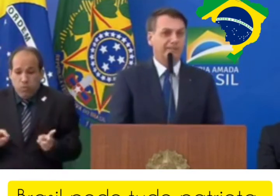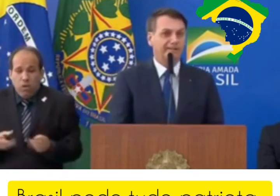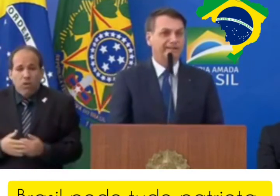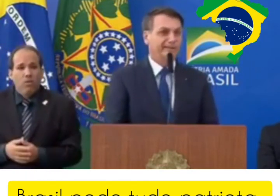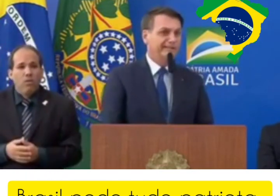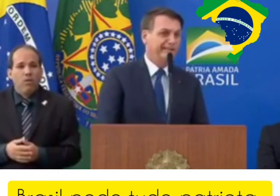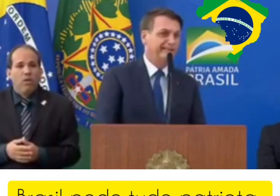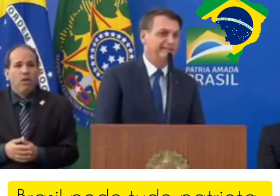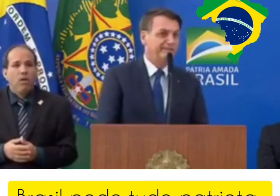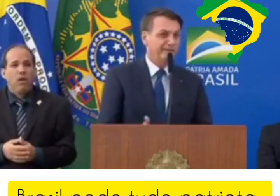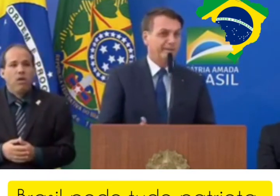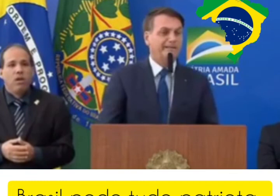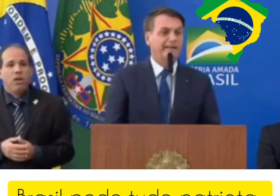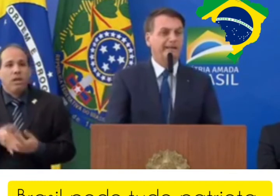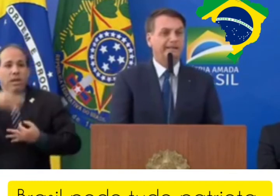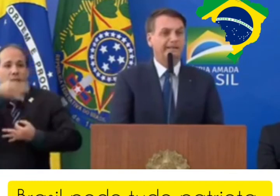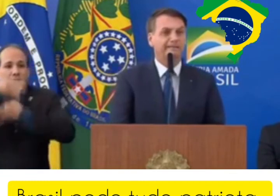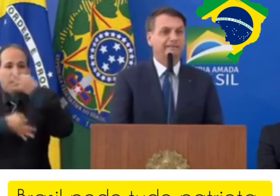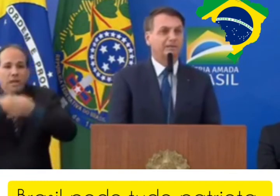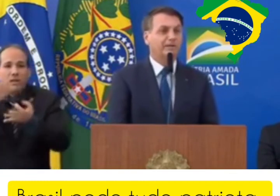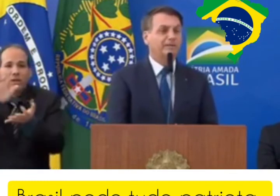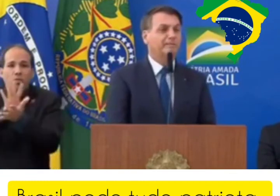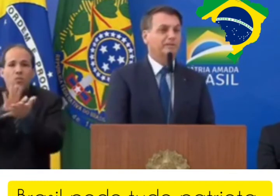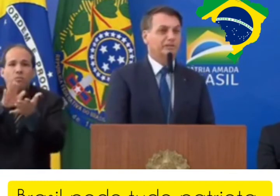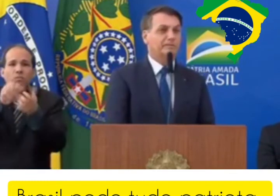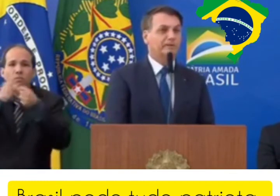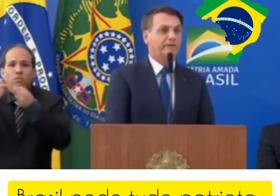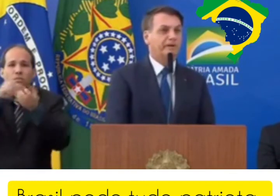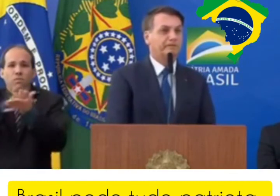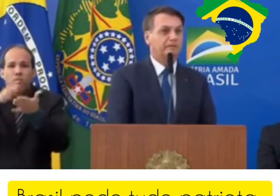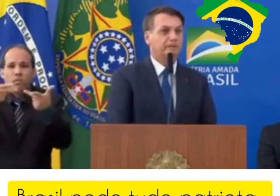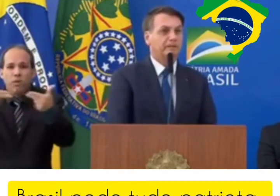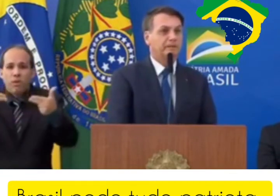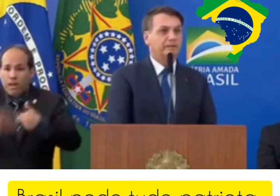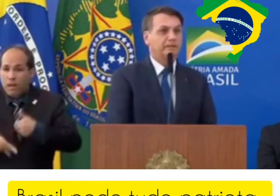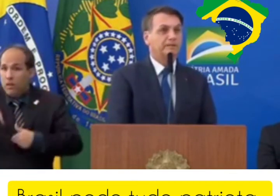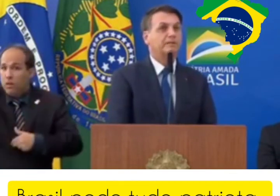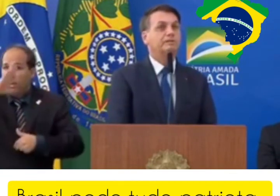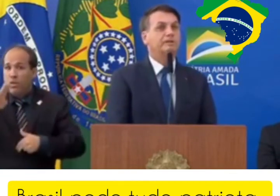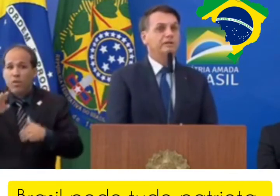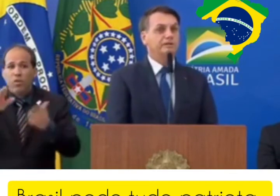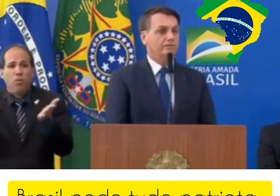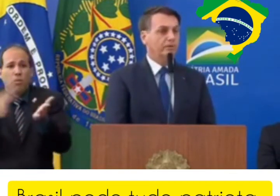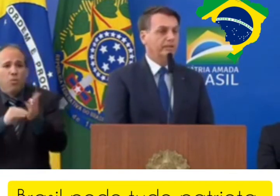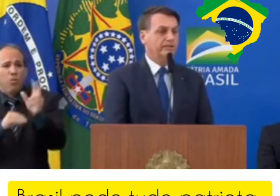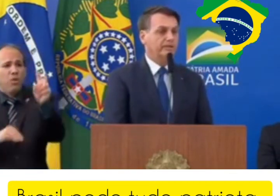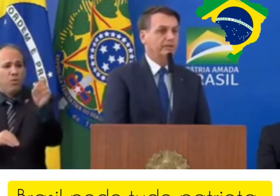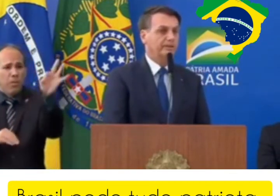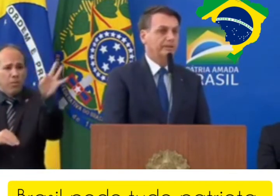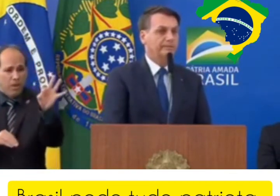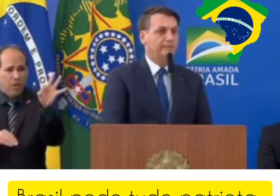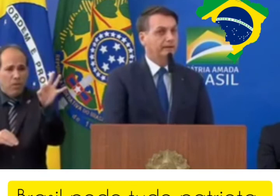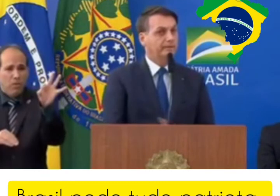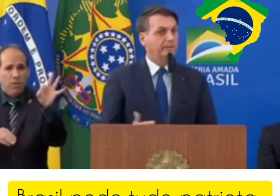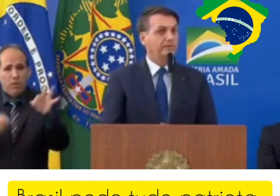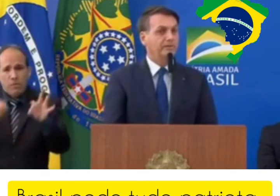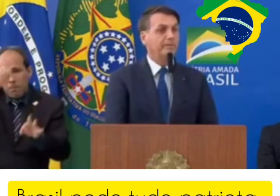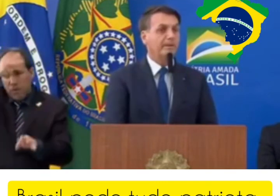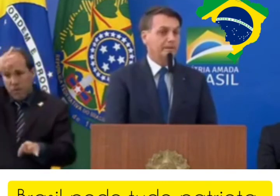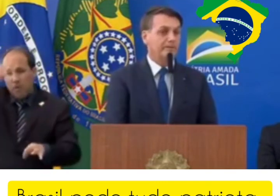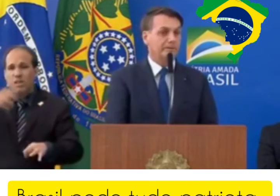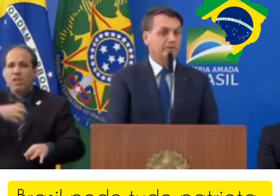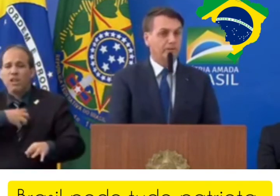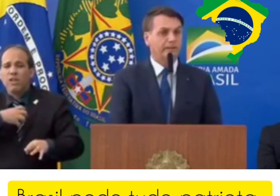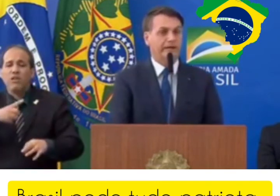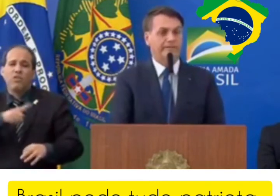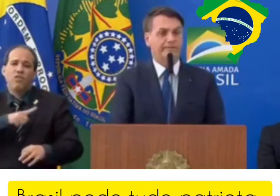acreditando na imprensa brasileira, vi uma matéria que 50% dos prefeitos estão divididos no tocante à abertura. Até pouco tempo